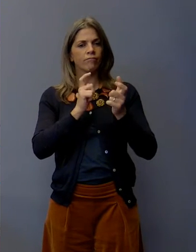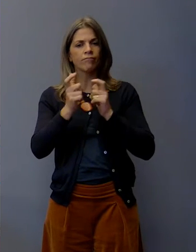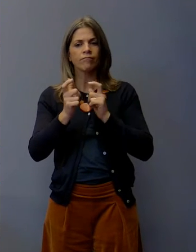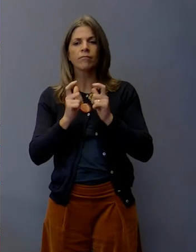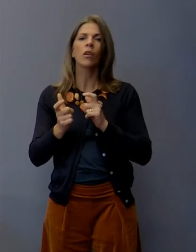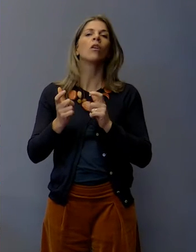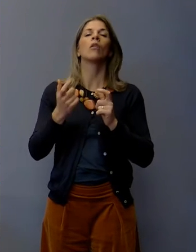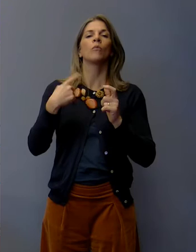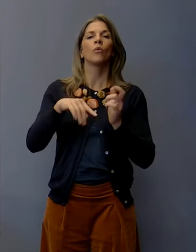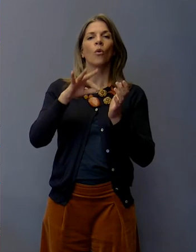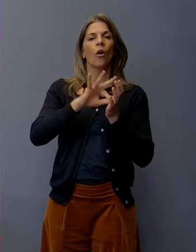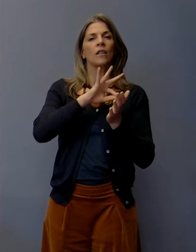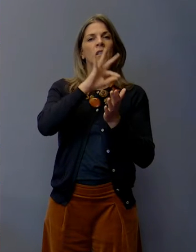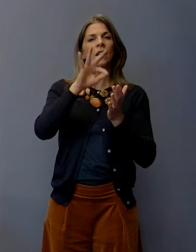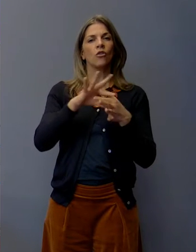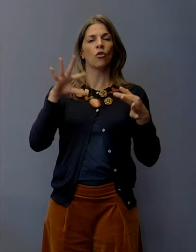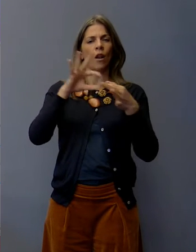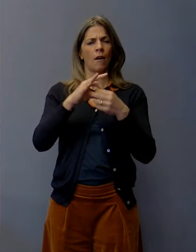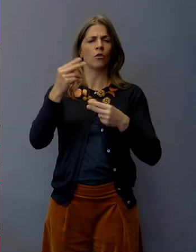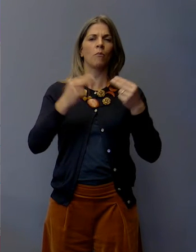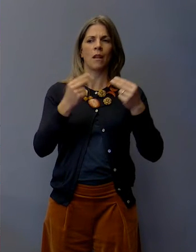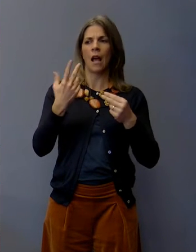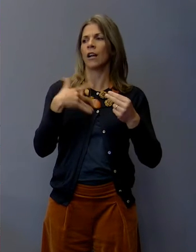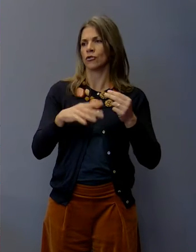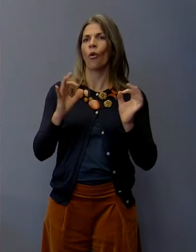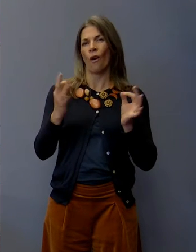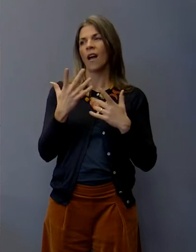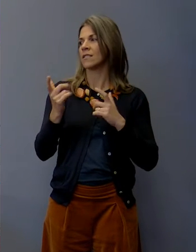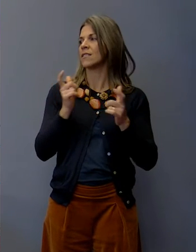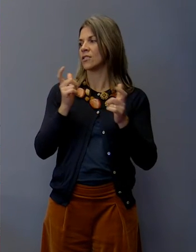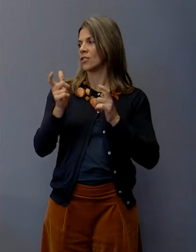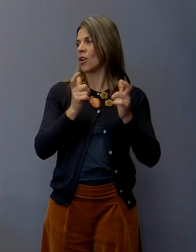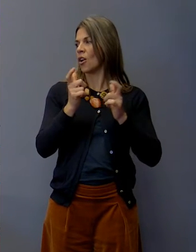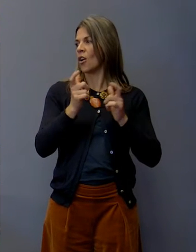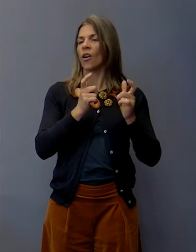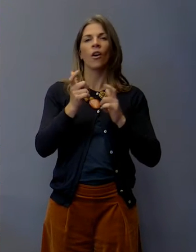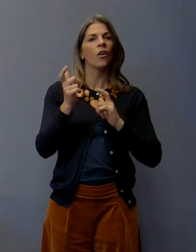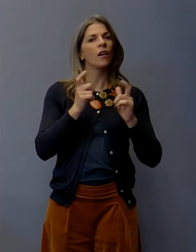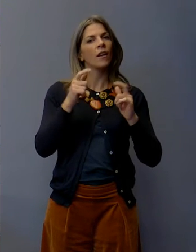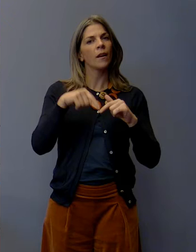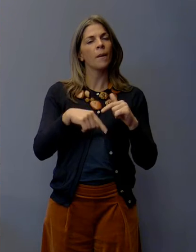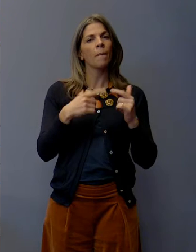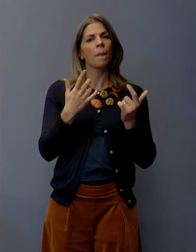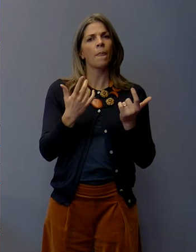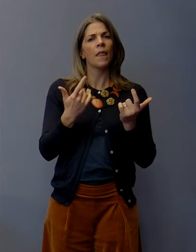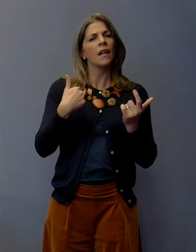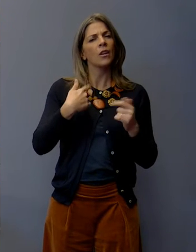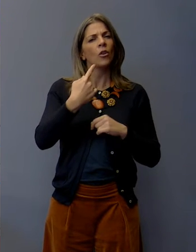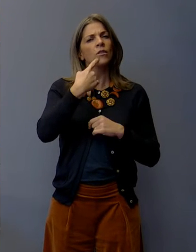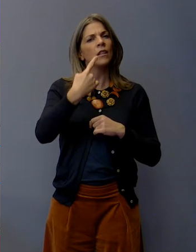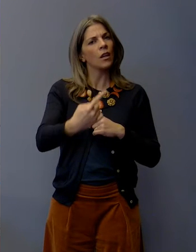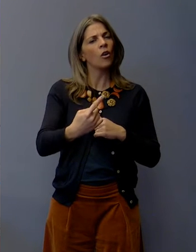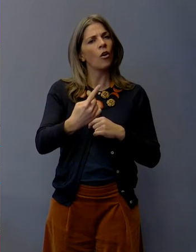bilancio qui non si può più continuare e lo dico con sincero rispetto